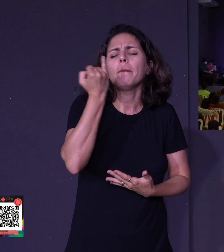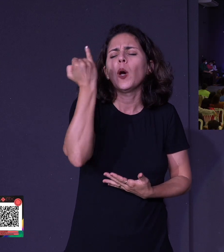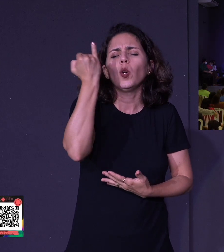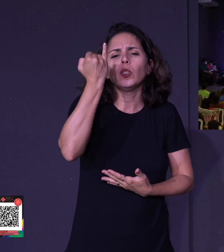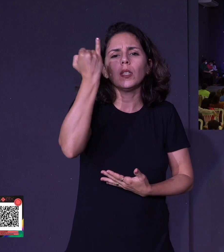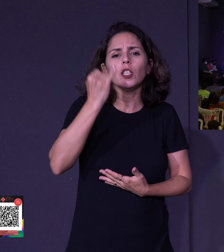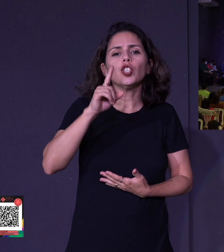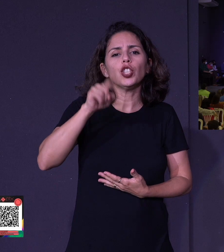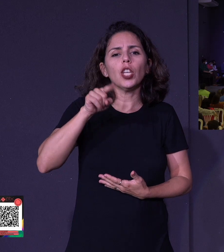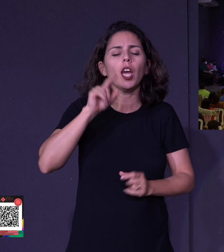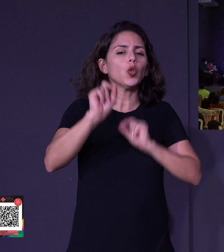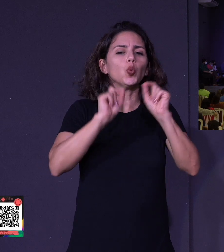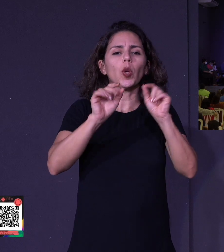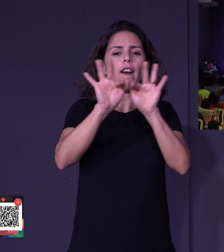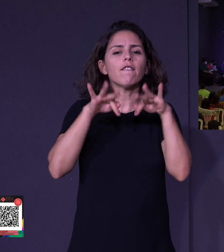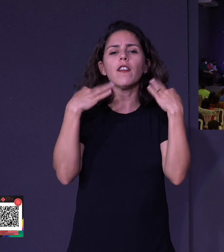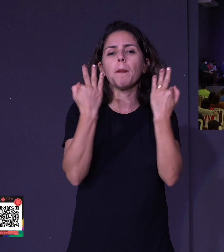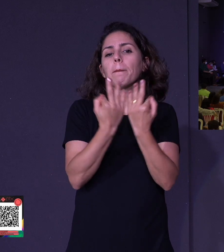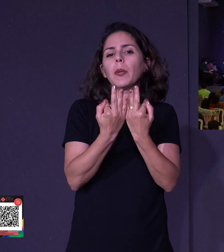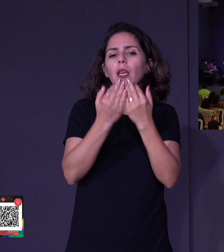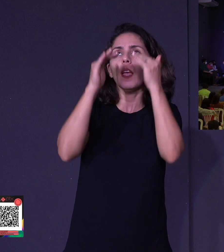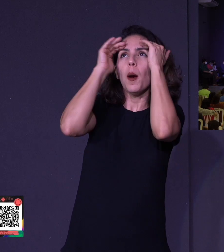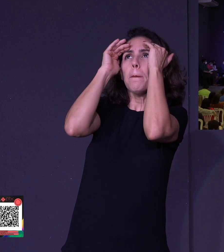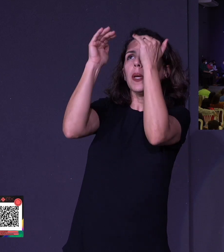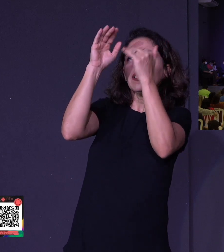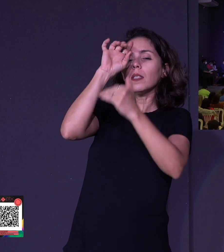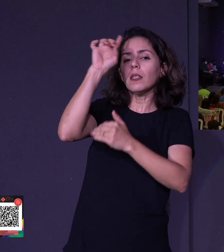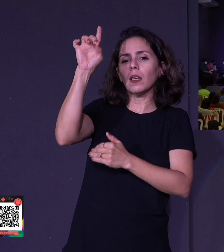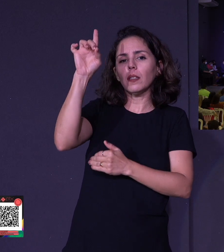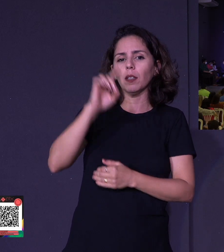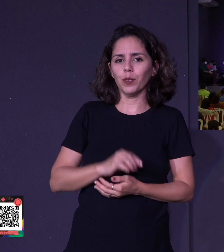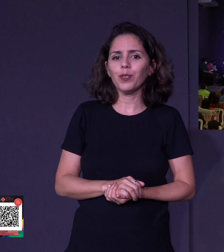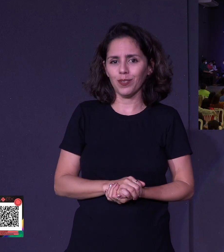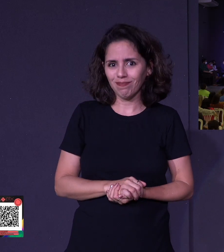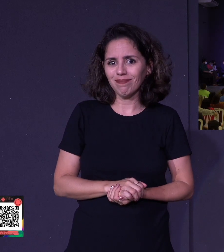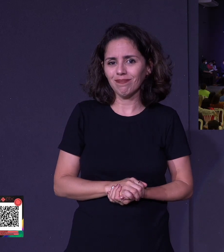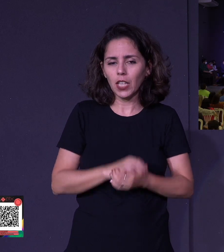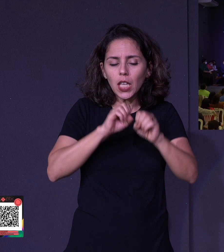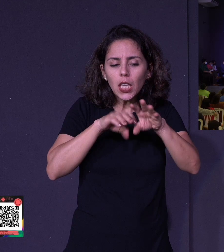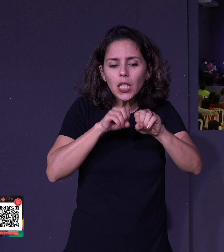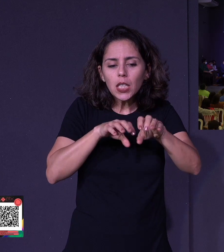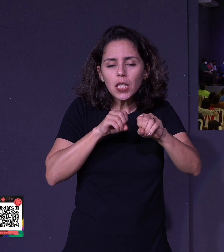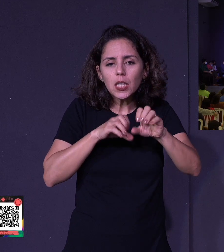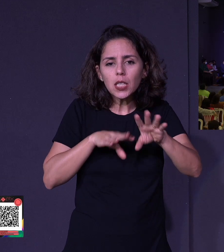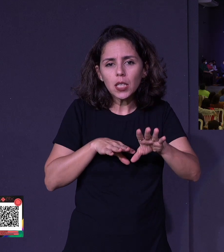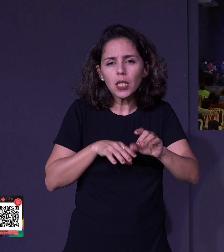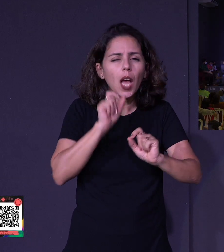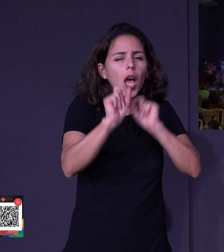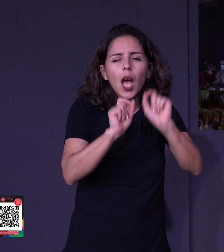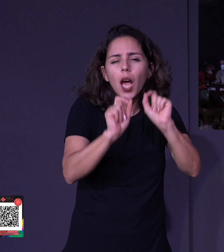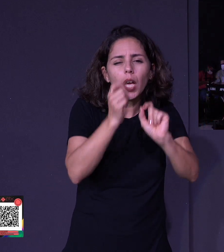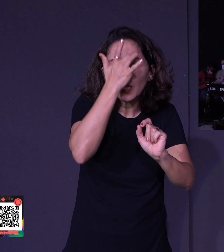que é que esse texto está falando? Ele ensina quem deveria guardar e como deveria